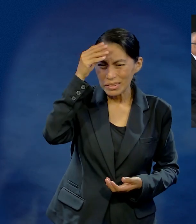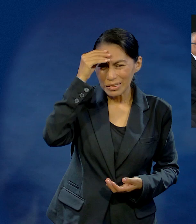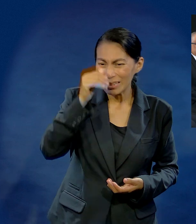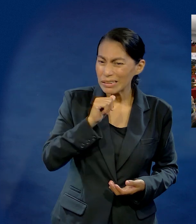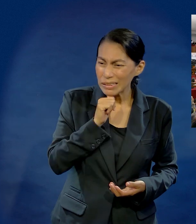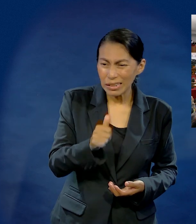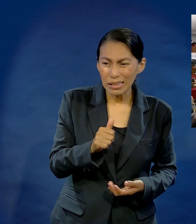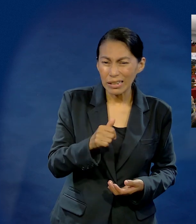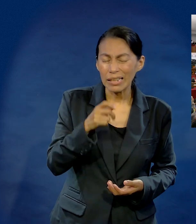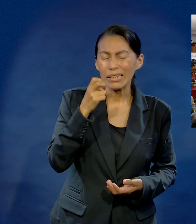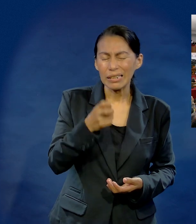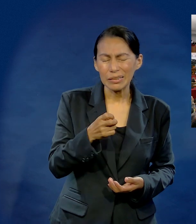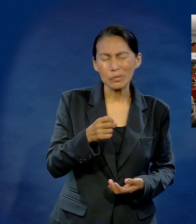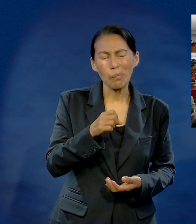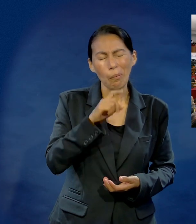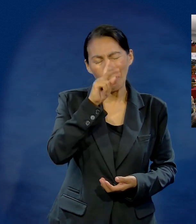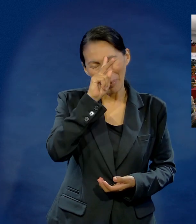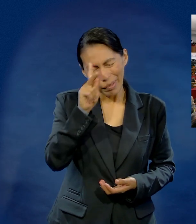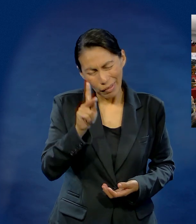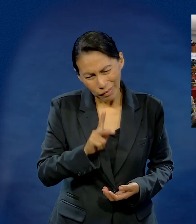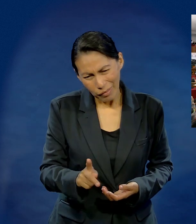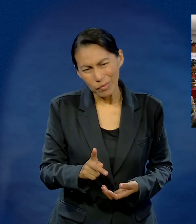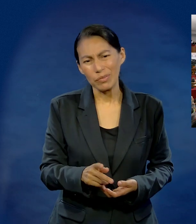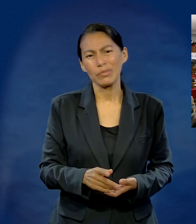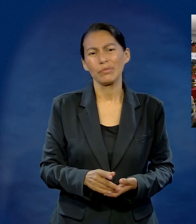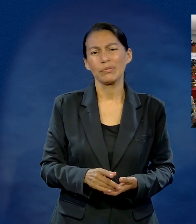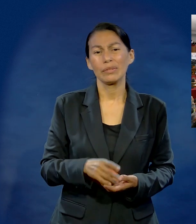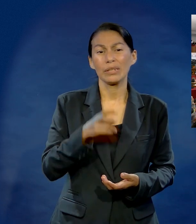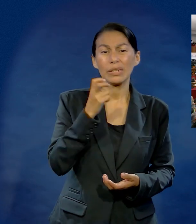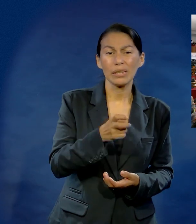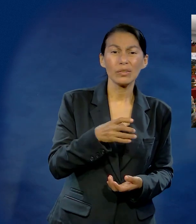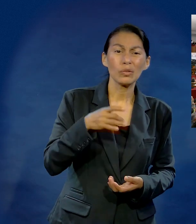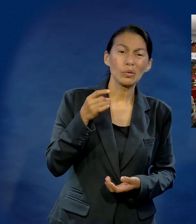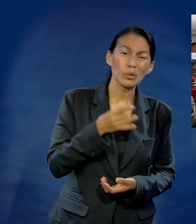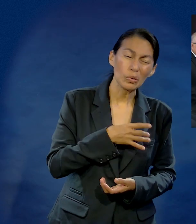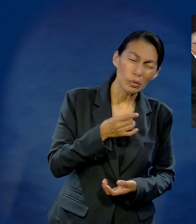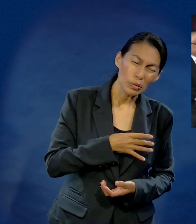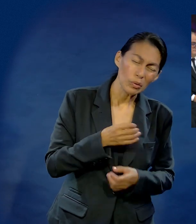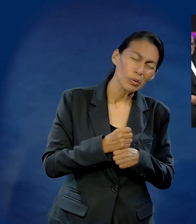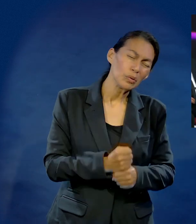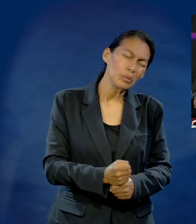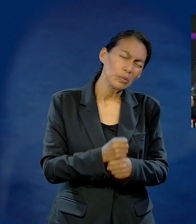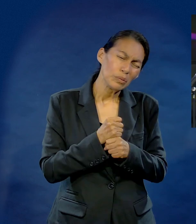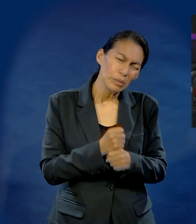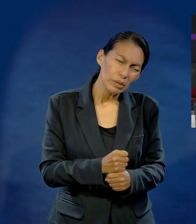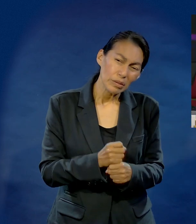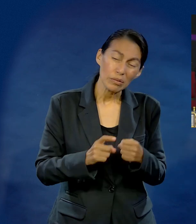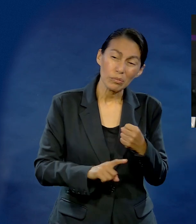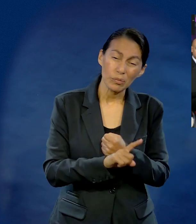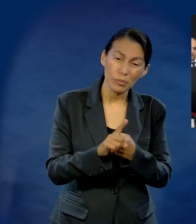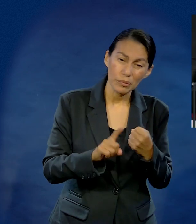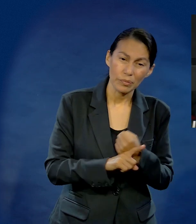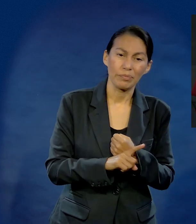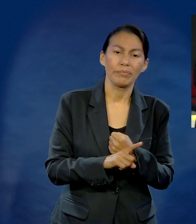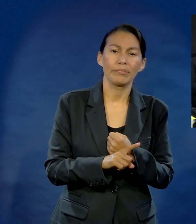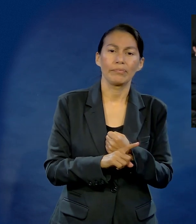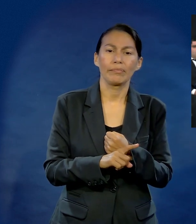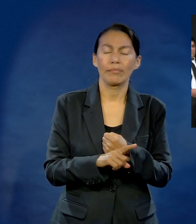porque mi esposa tiene otra relación. Pastor, no me voy a divorciar por eso. Me voy a divorciar porque esta es la sexta